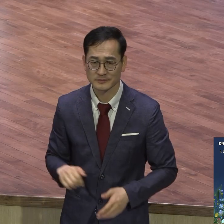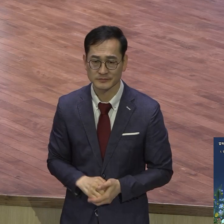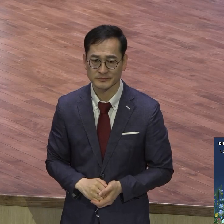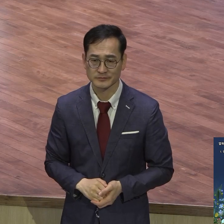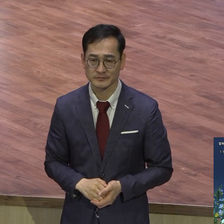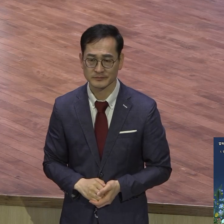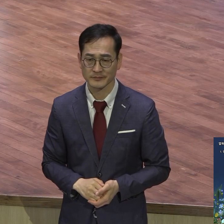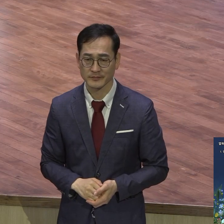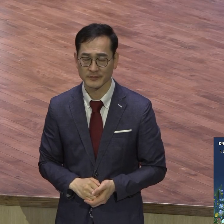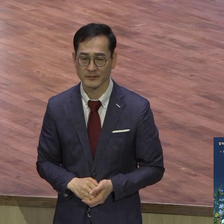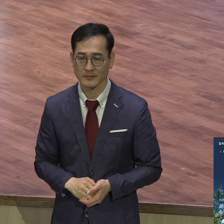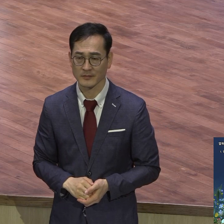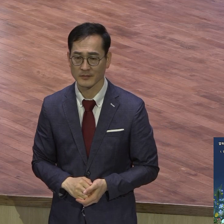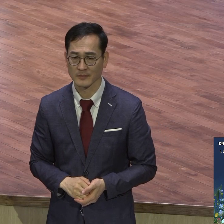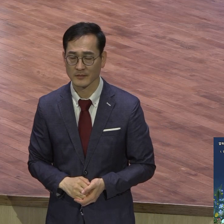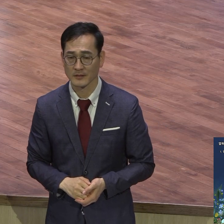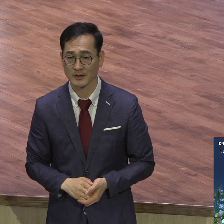정의네